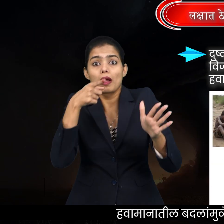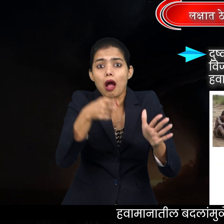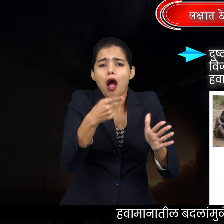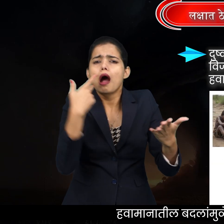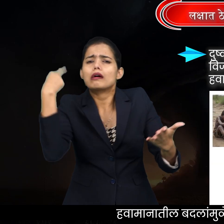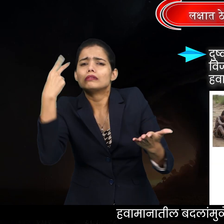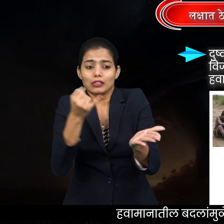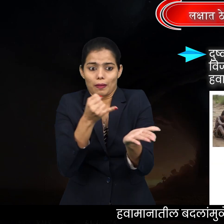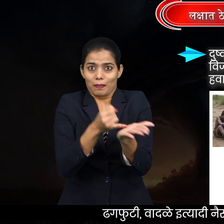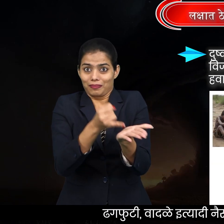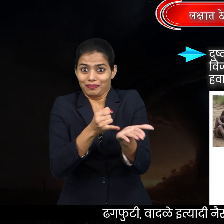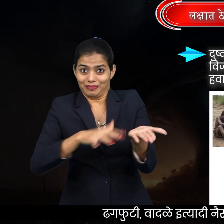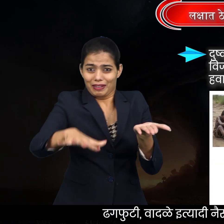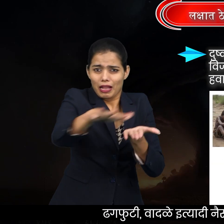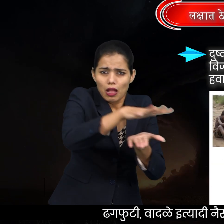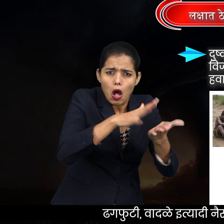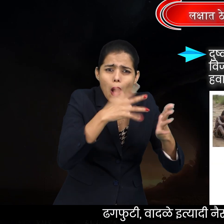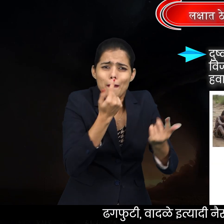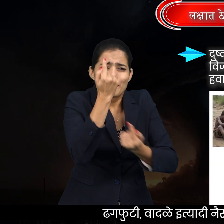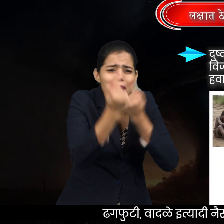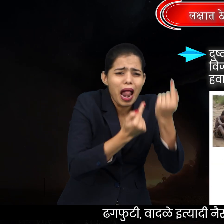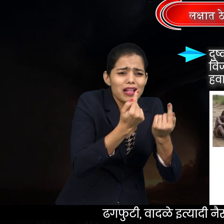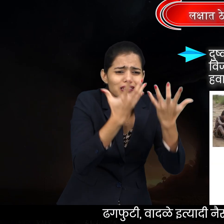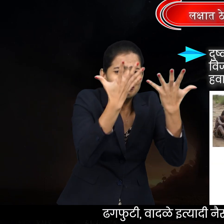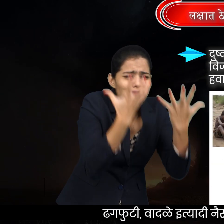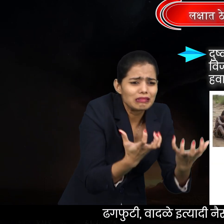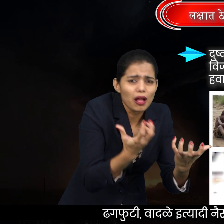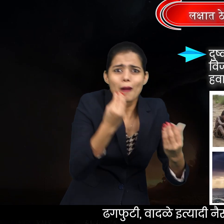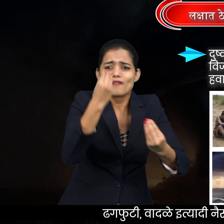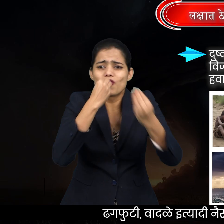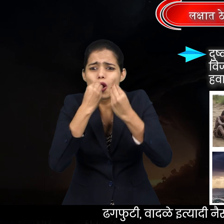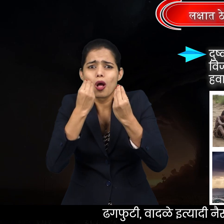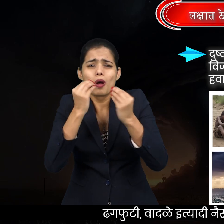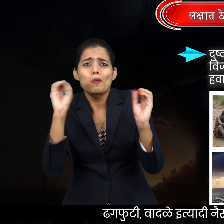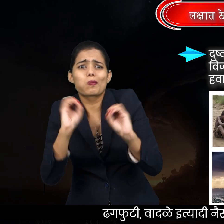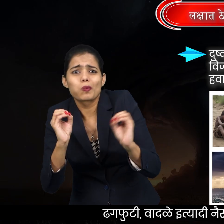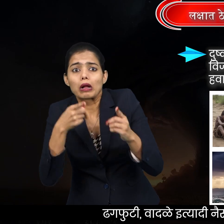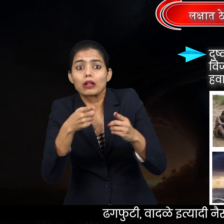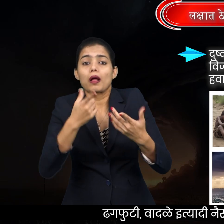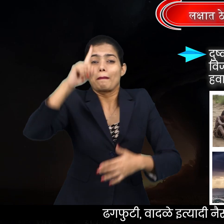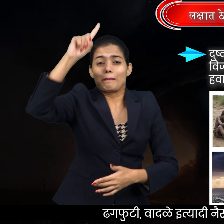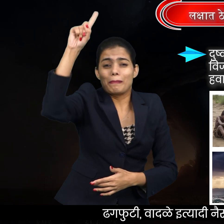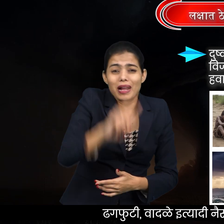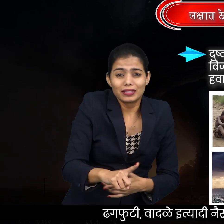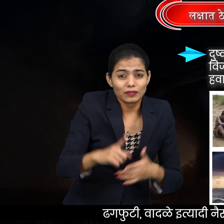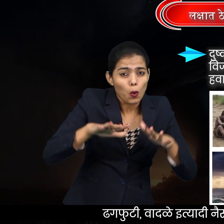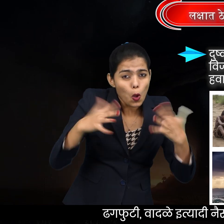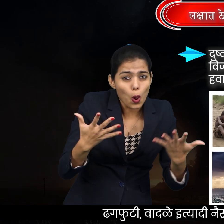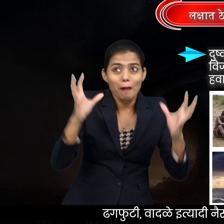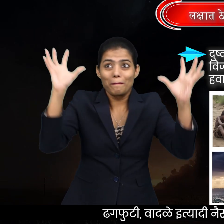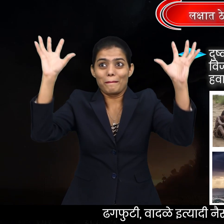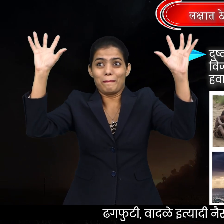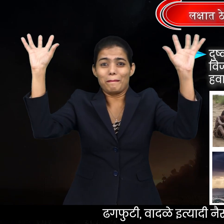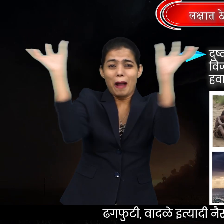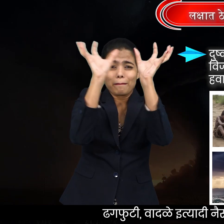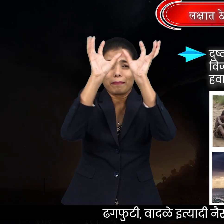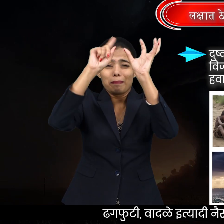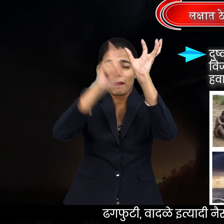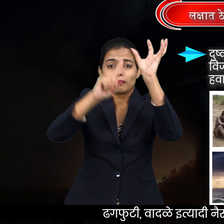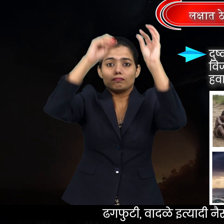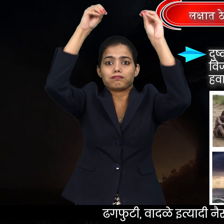बदलांमुळे दुष्काळ, वीज पडणे, ढगफुटी, वादळे इत्यादी नैसर्गिक आपत्ती उद्भवतात.